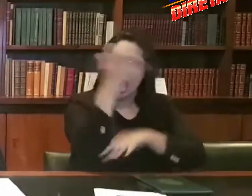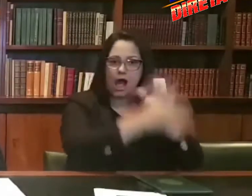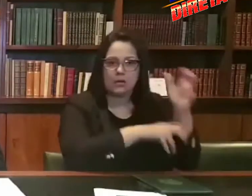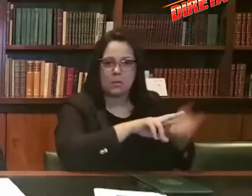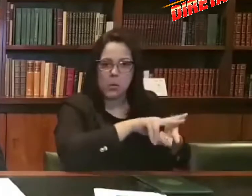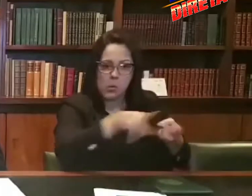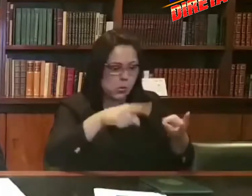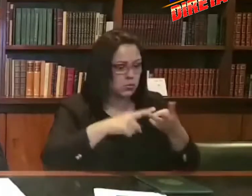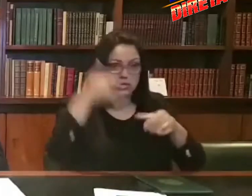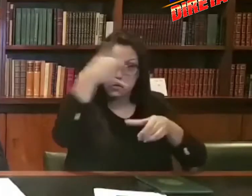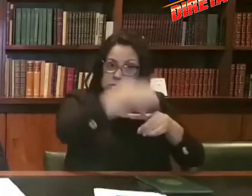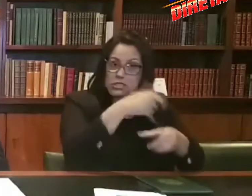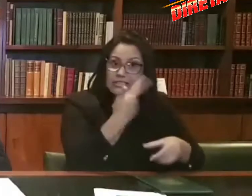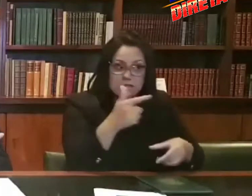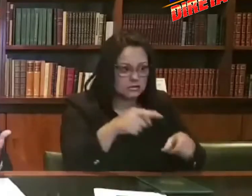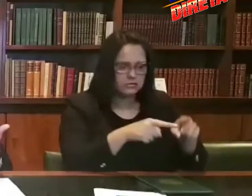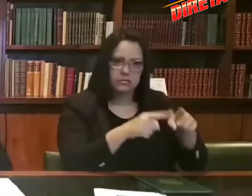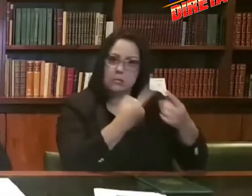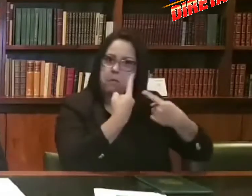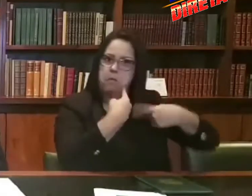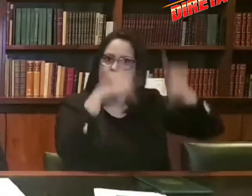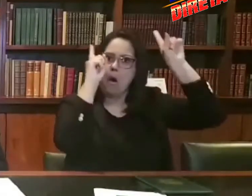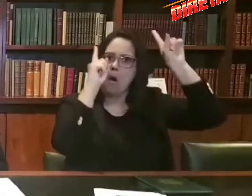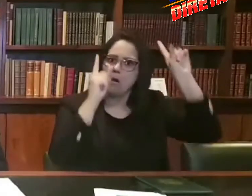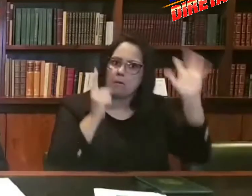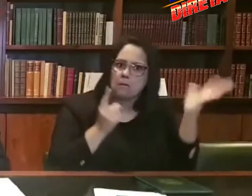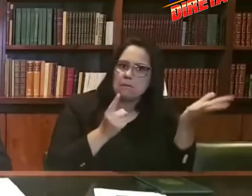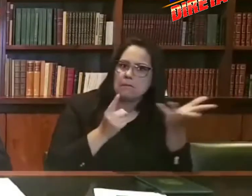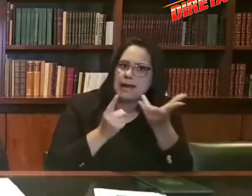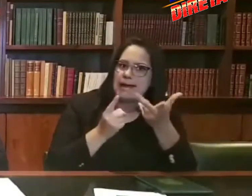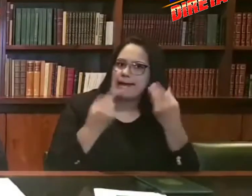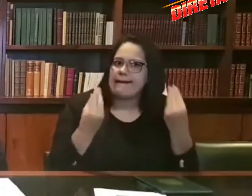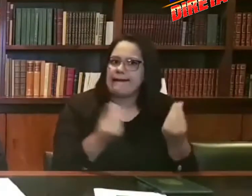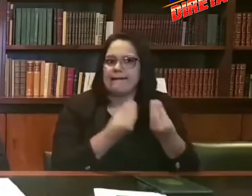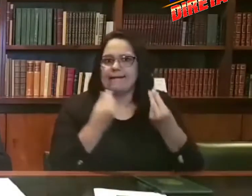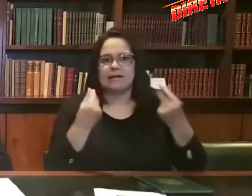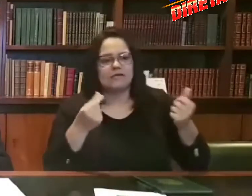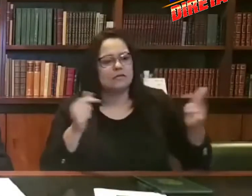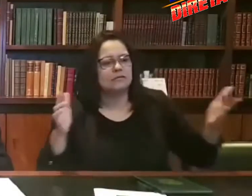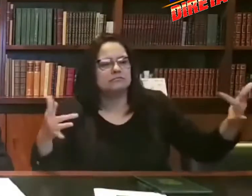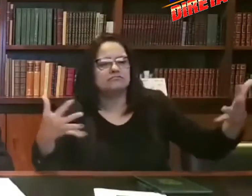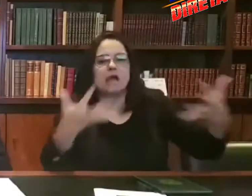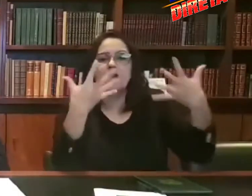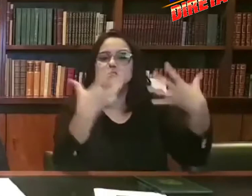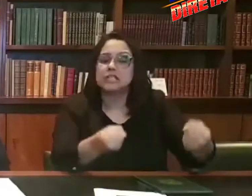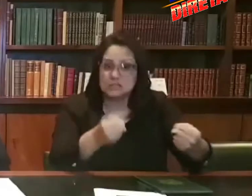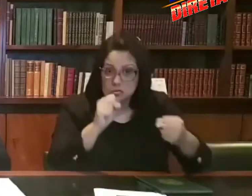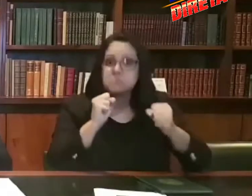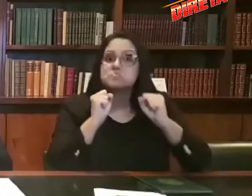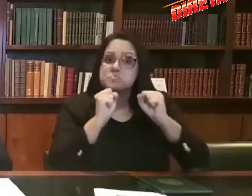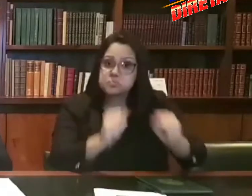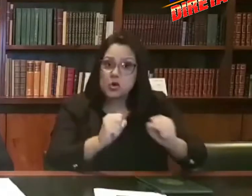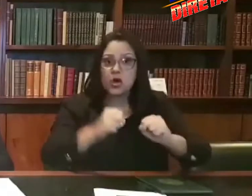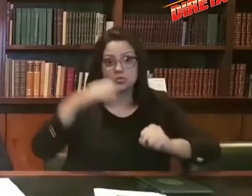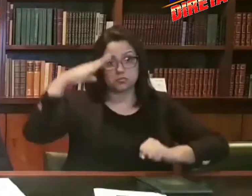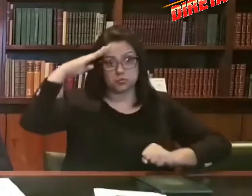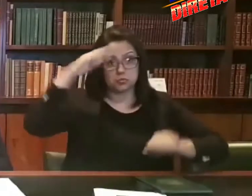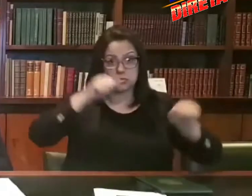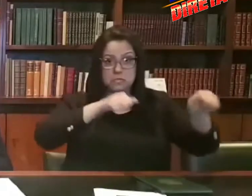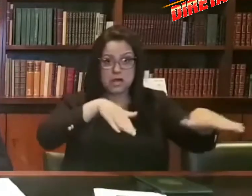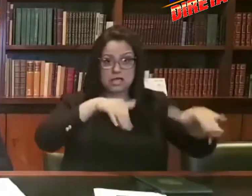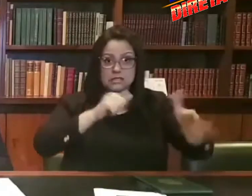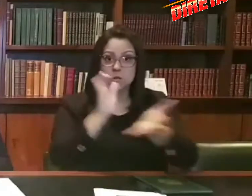tem petróleo. E é um país maravilhoso, tá? Que acolhe a todos. Lá você pode fazer marcha do orgulho